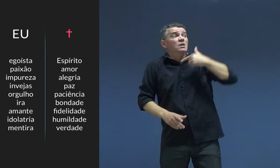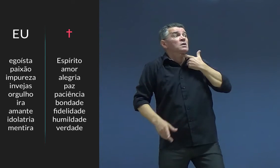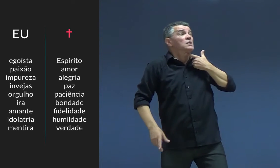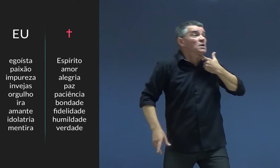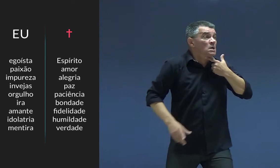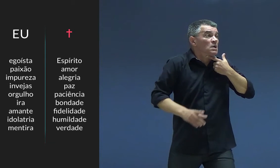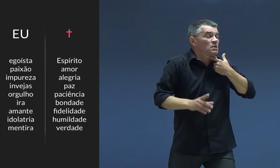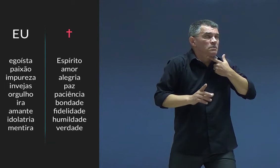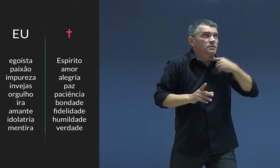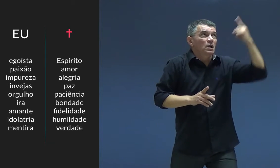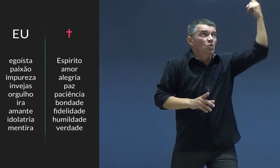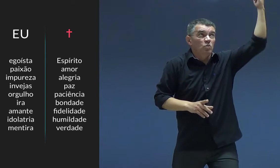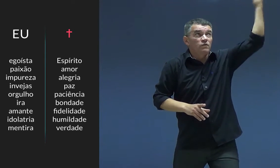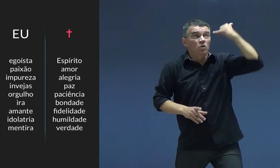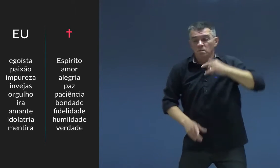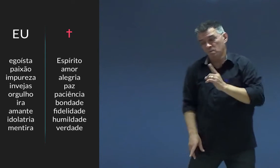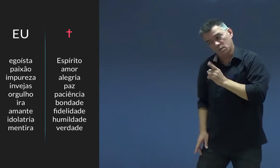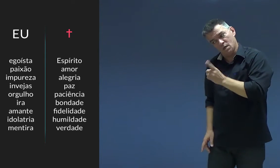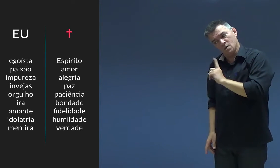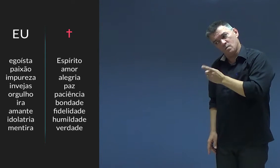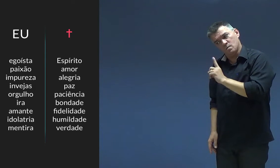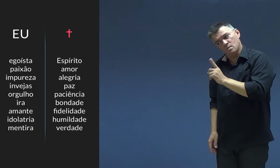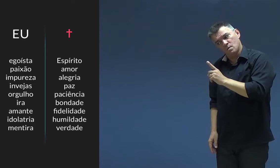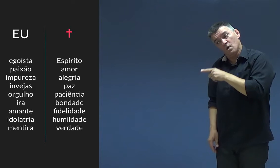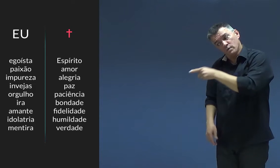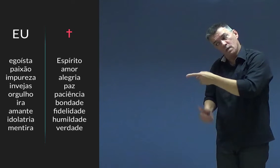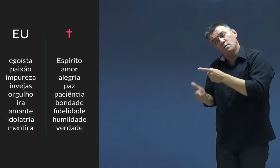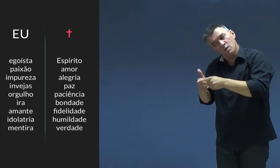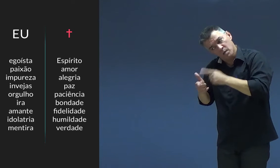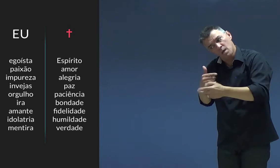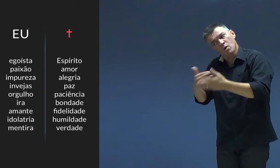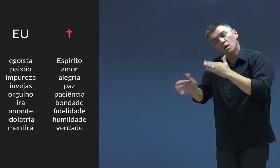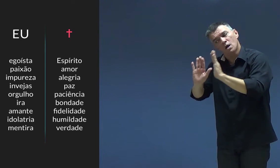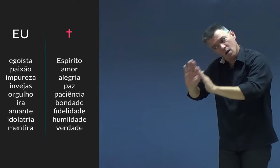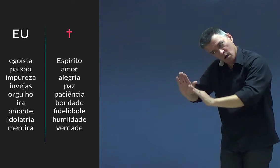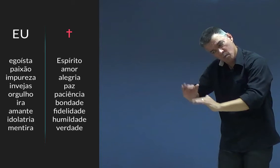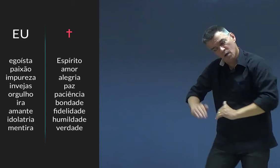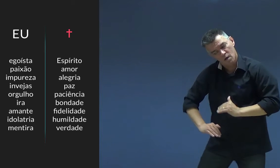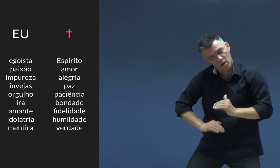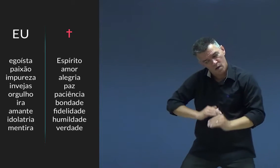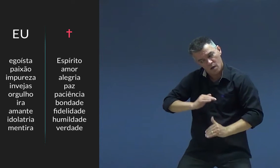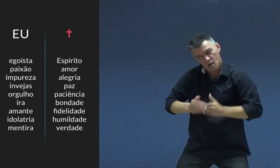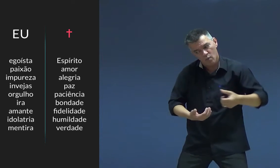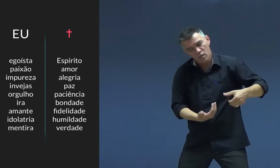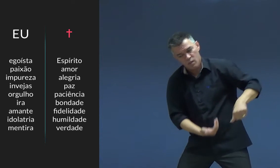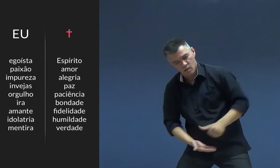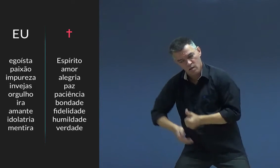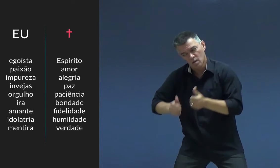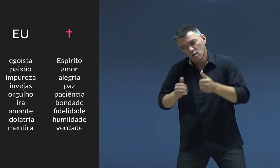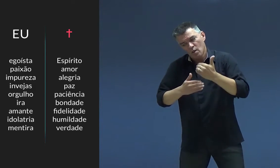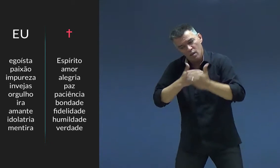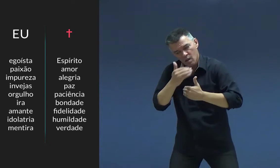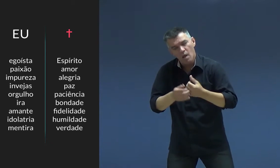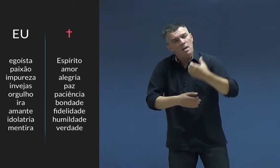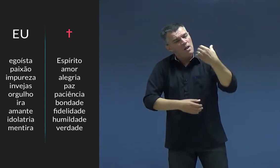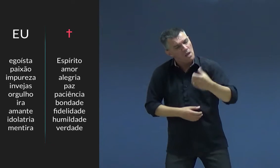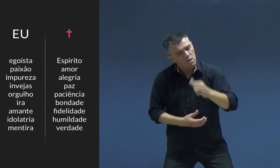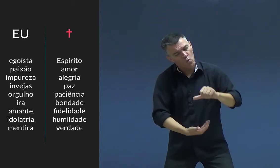Paciência. Aí tu não tá nada disso, não. Espera, se tem problema, calma. Tem que